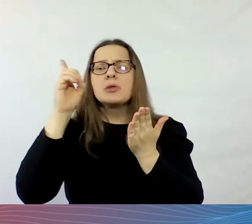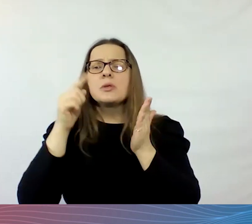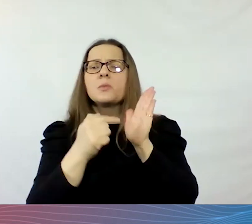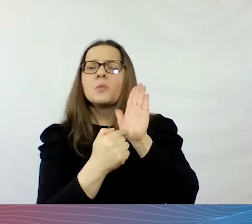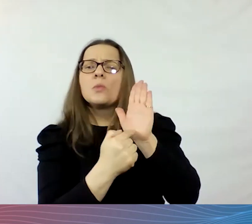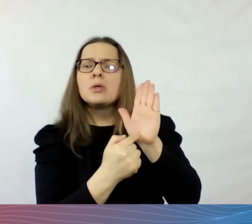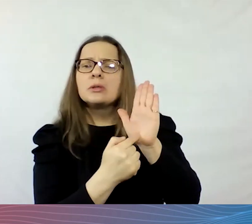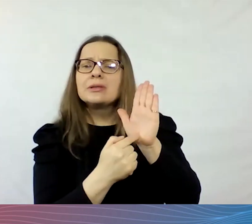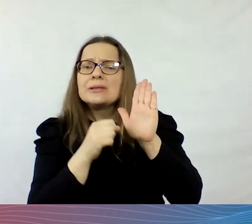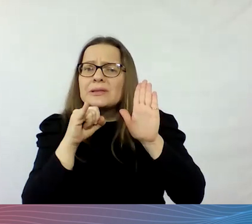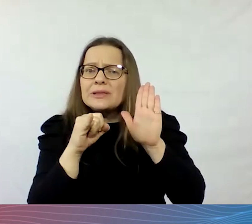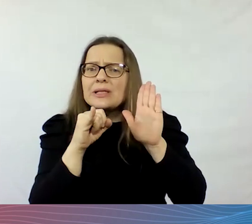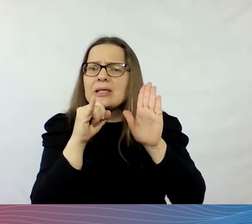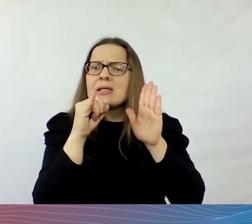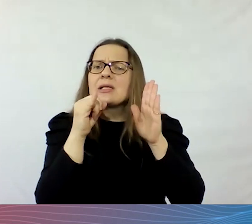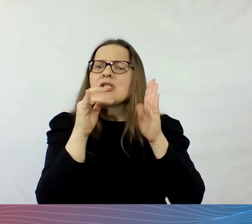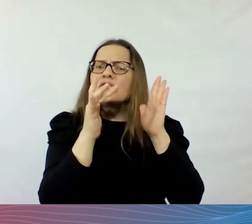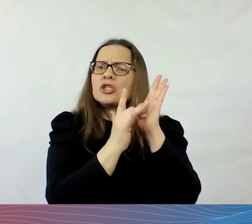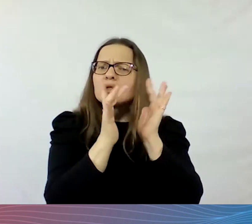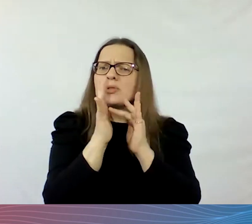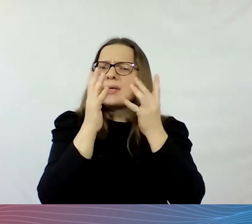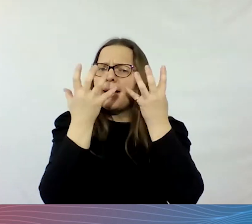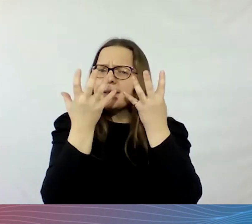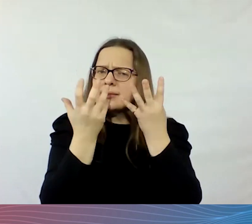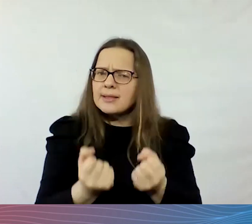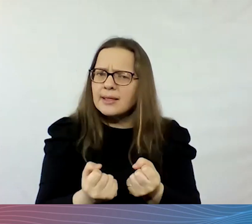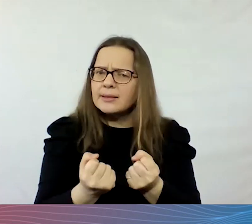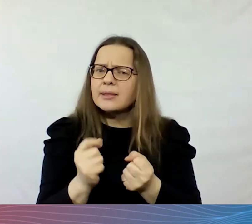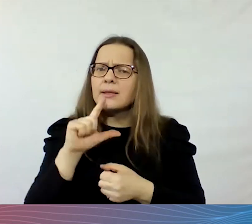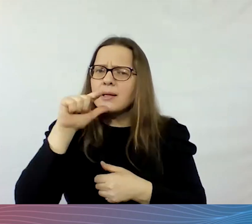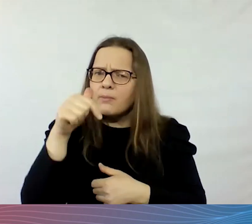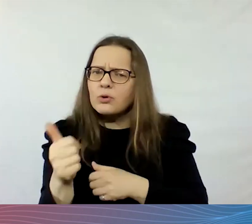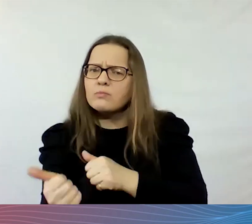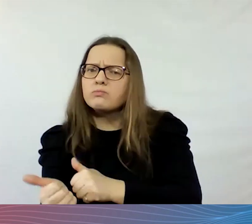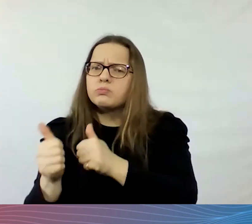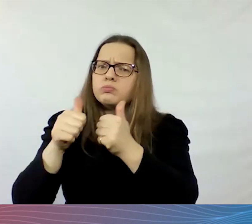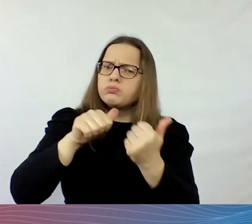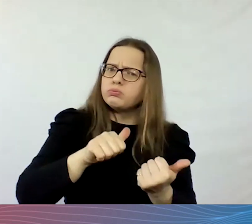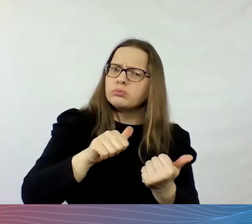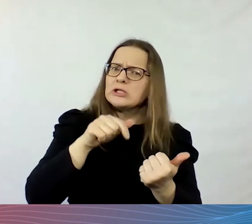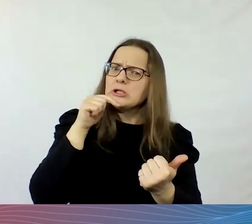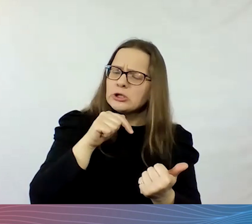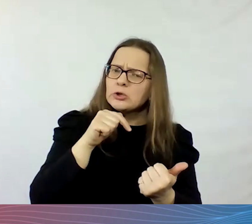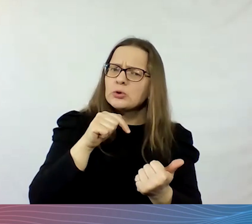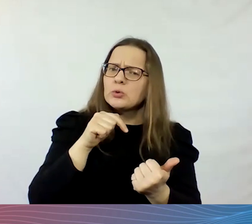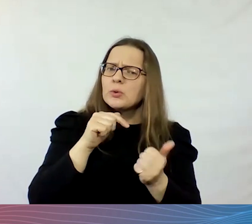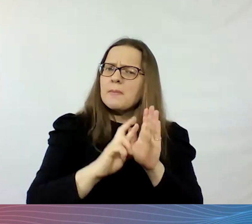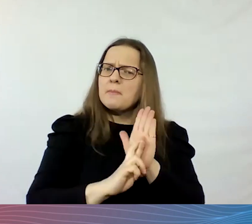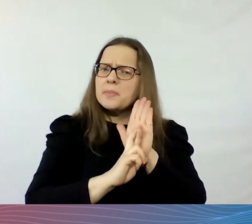Então, batismo, esse batismo aqui, irmão, é batismo pelas águas. O que é esse batismo? Esse batismo